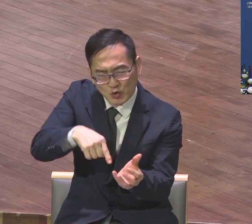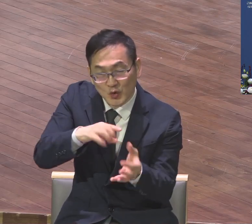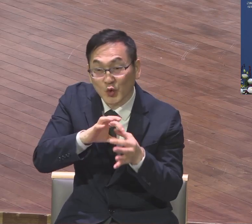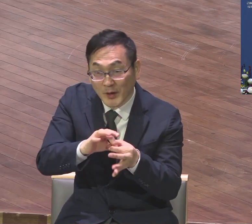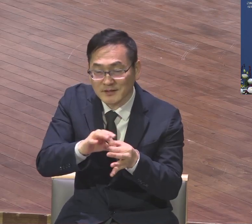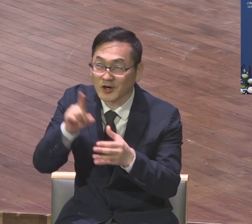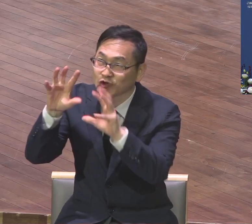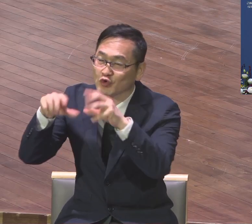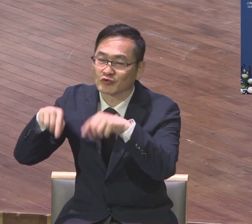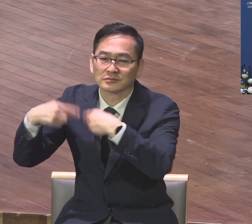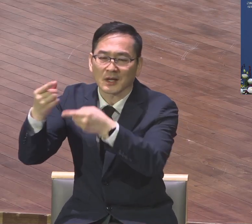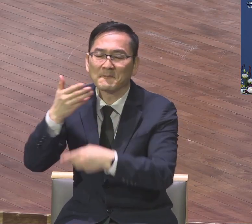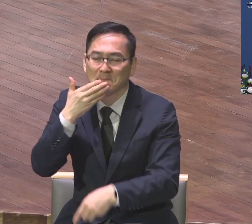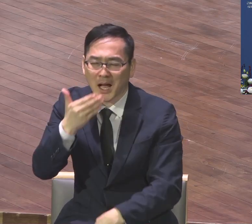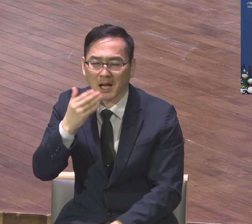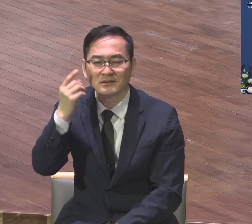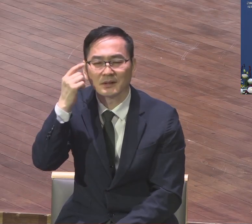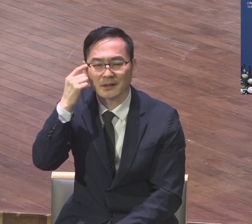윤리적, 도덕적, 철학적